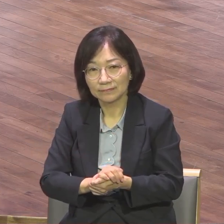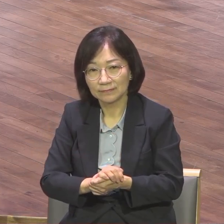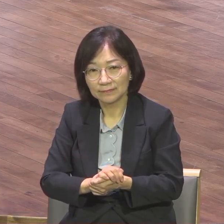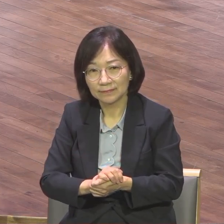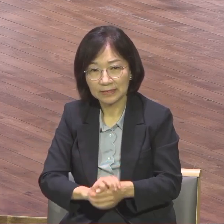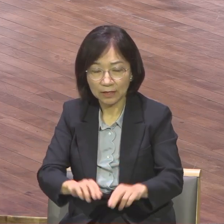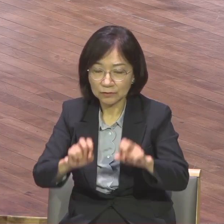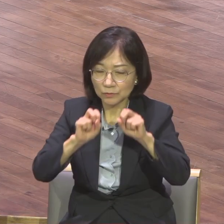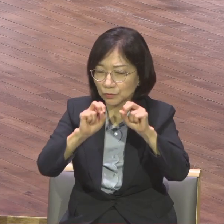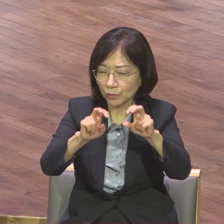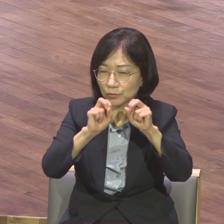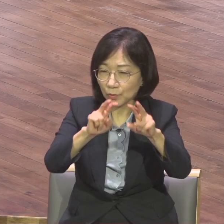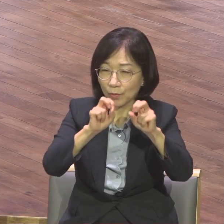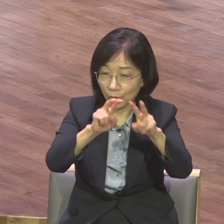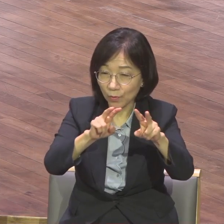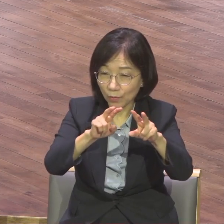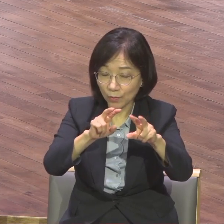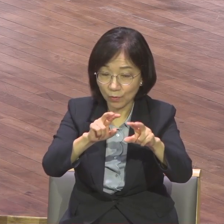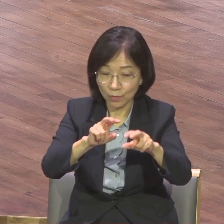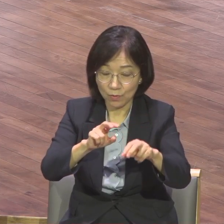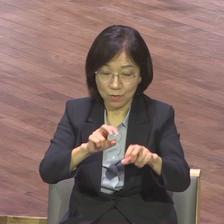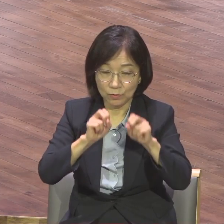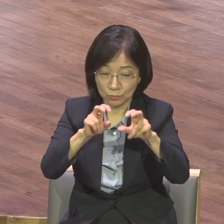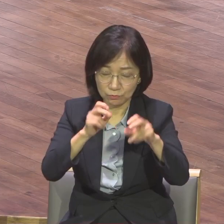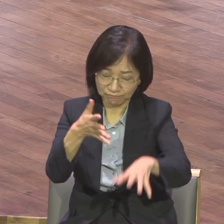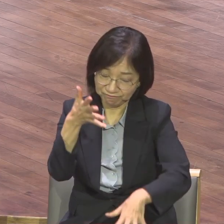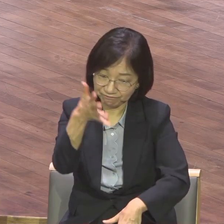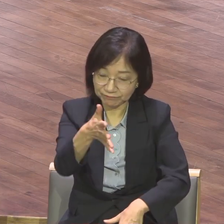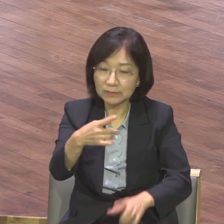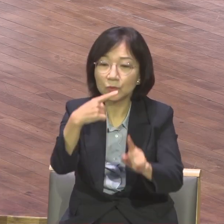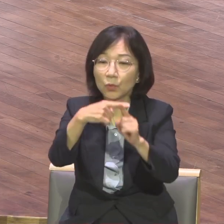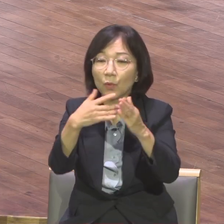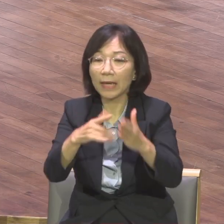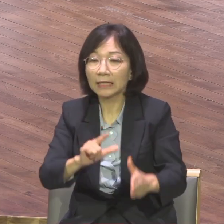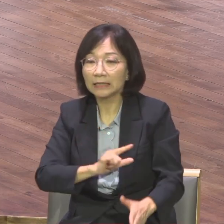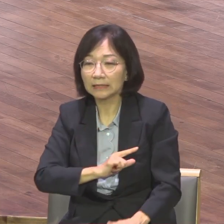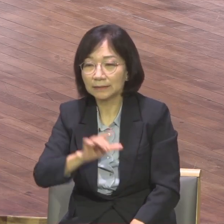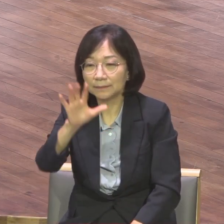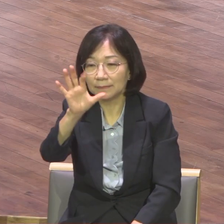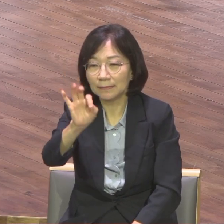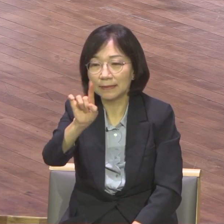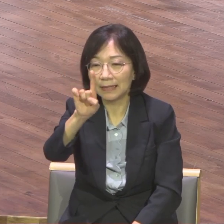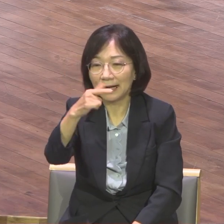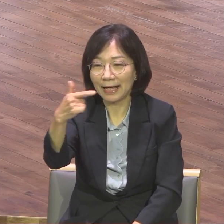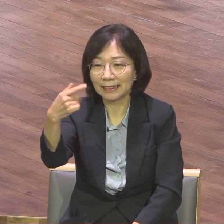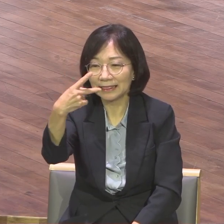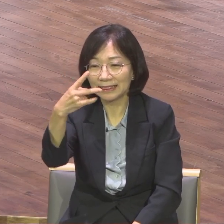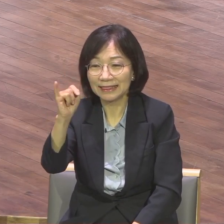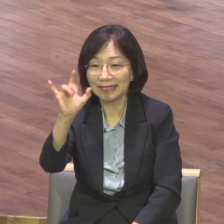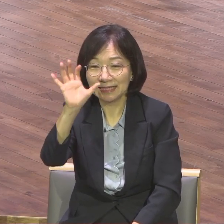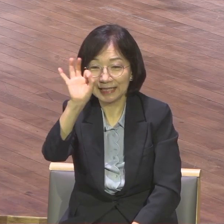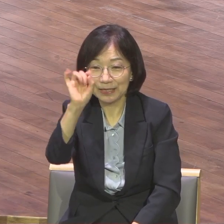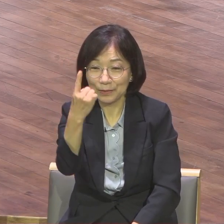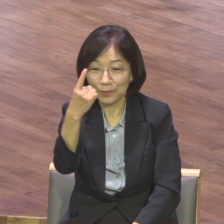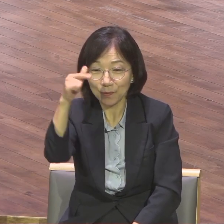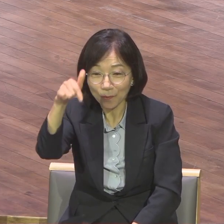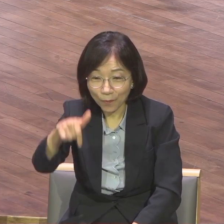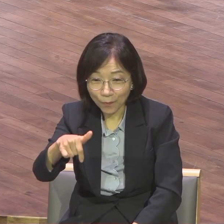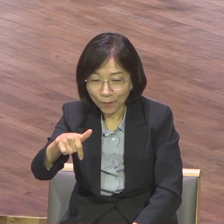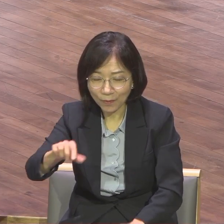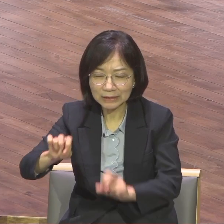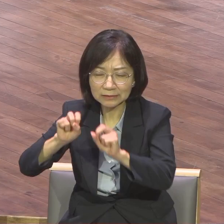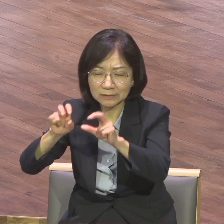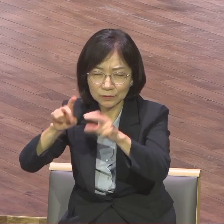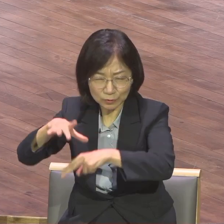대표적으로 쓰임받은 이 안디옥 교회가 어떻게 세워졌고 그들이 어떤 존재감을 그렇게